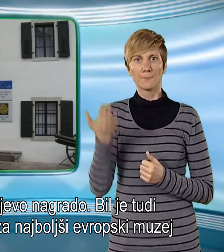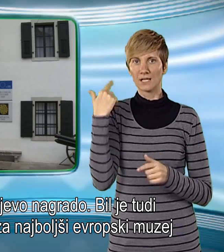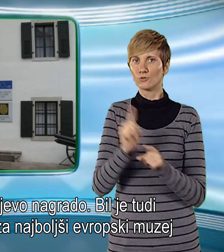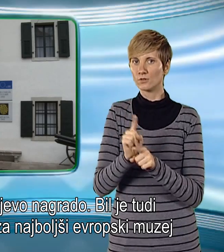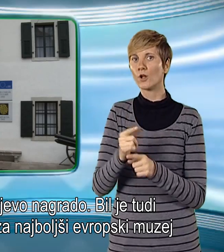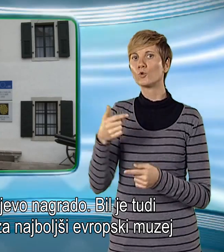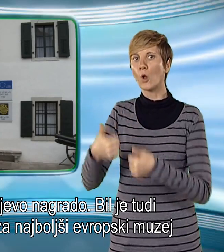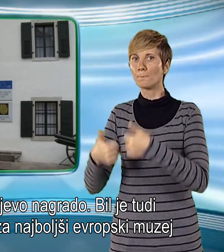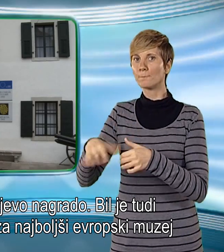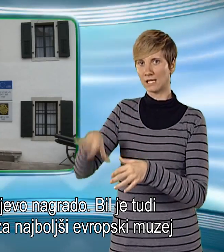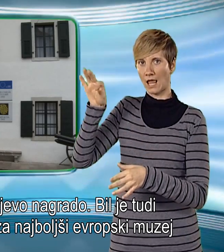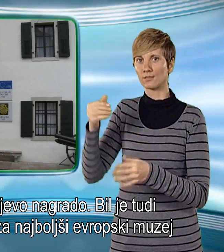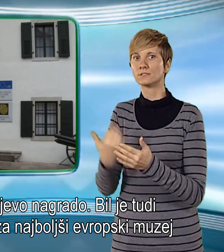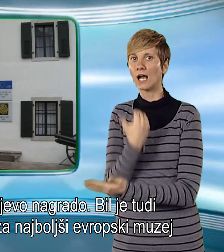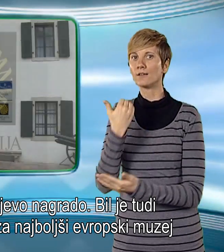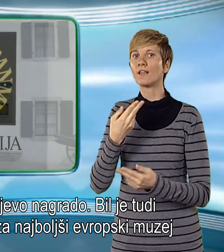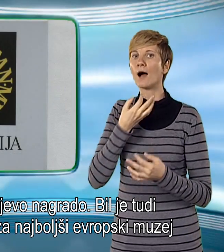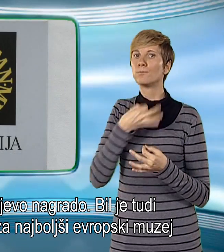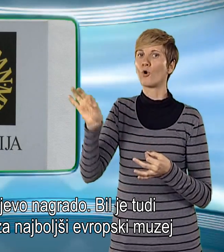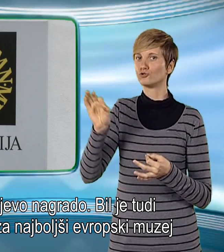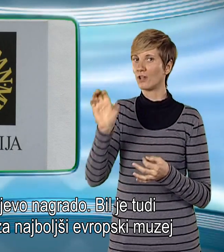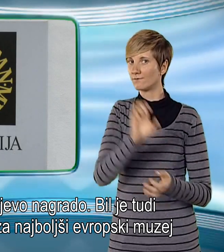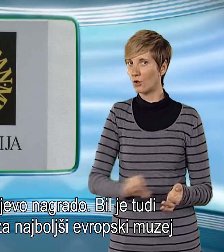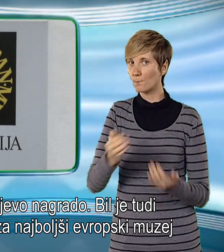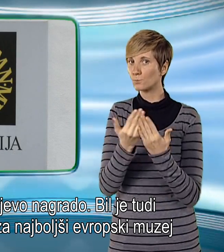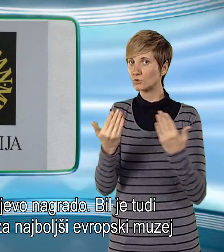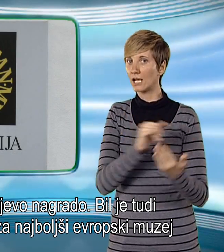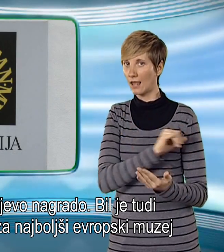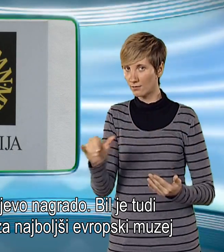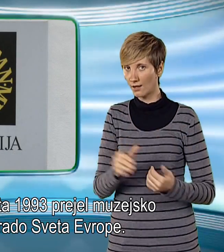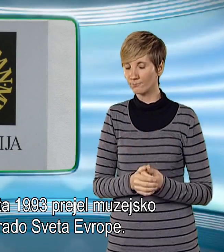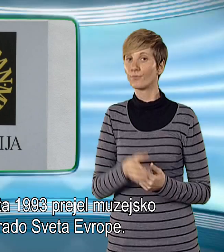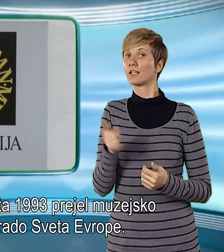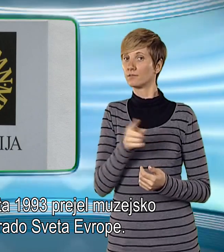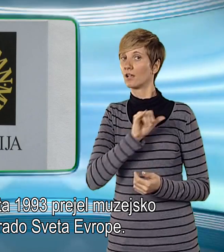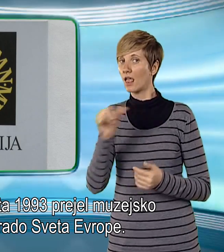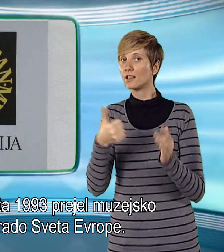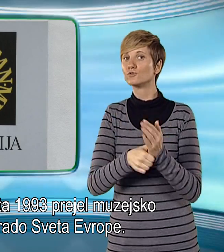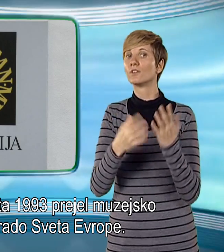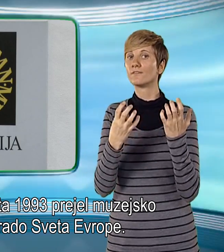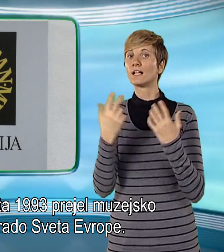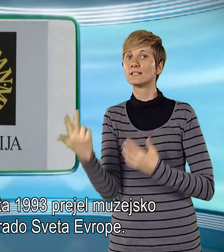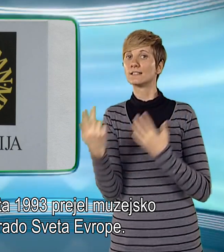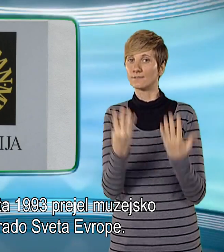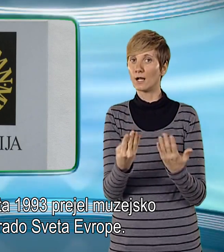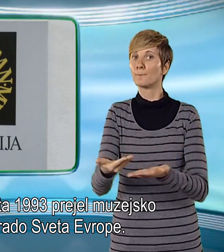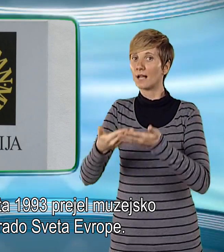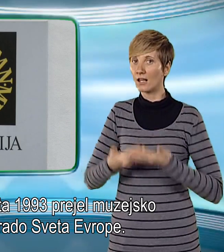Bil je tudi nominiran za najboljši evropski muzej leta in leta 1993 prejel muzejsko nagrado Sveta Evrope.